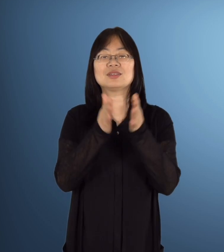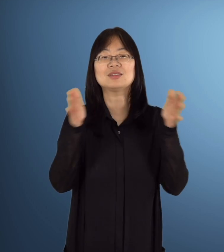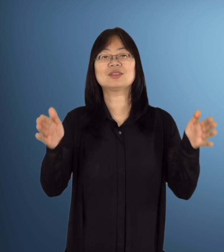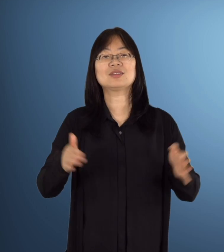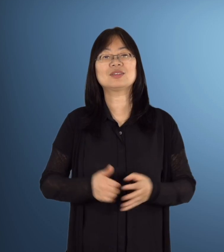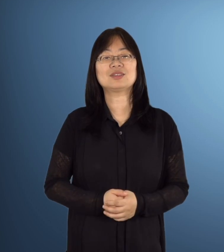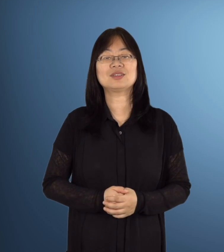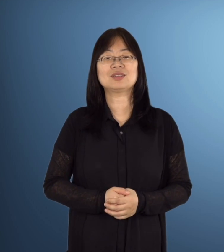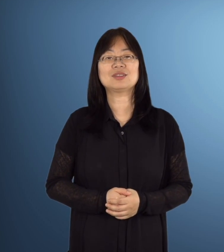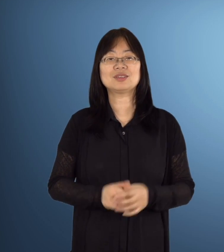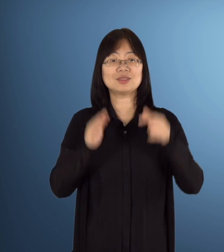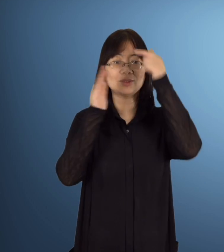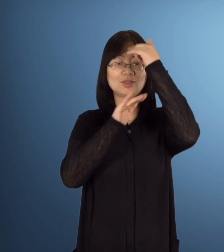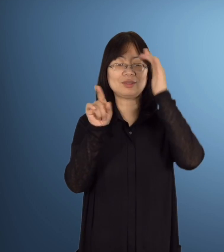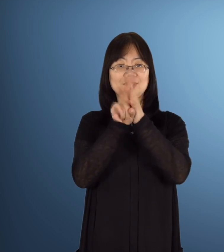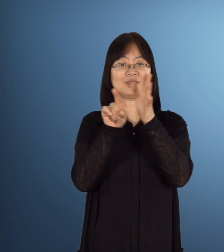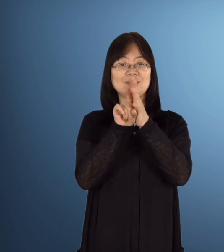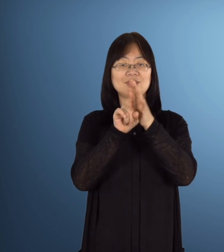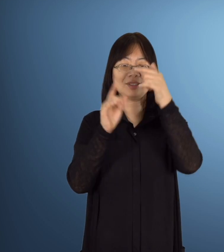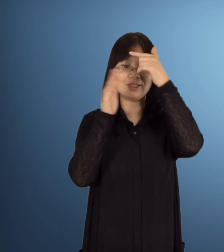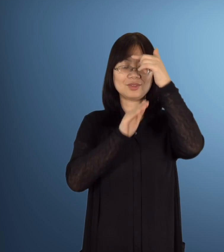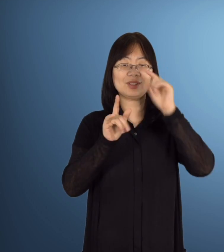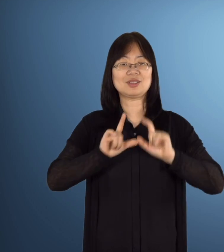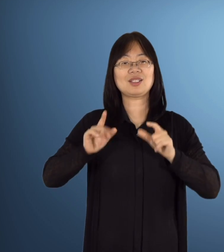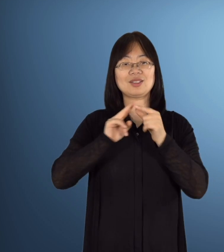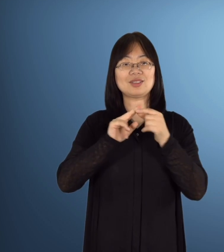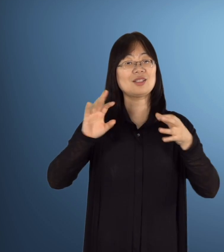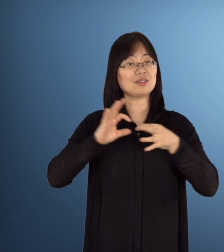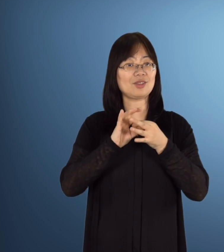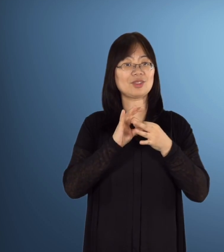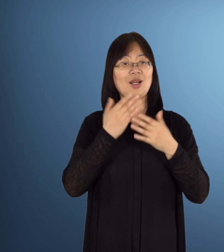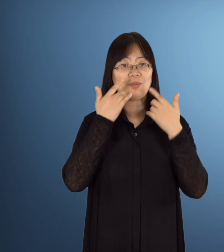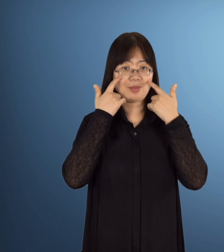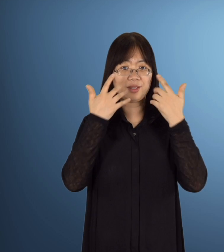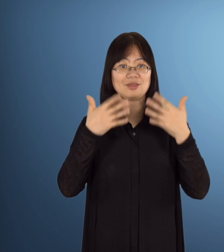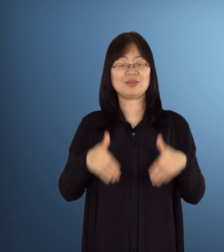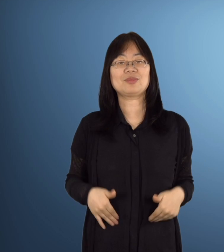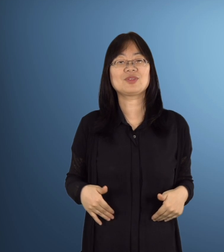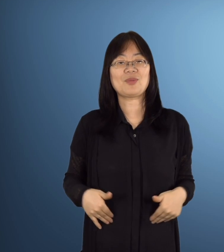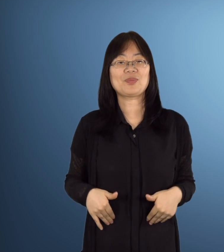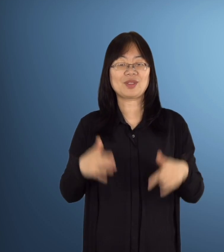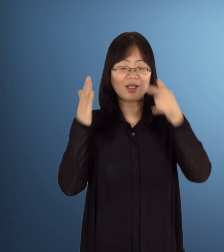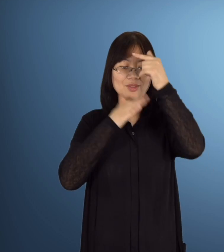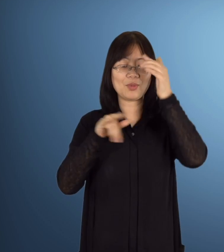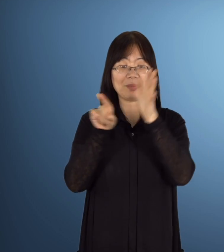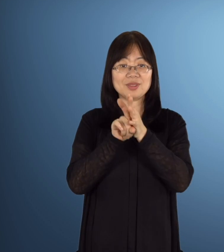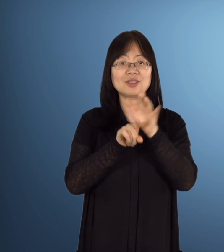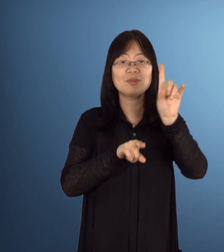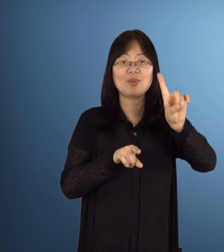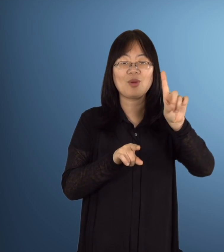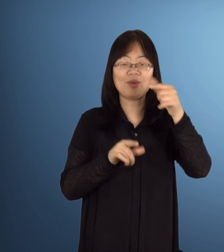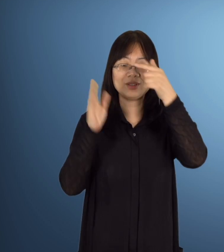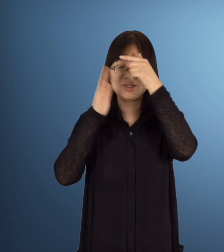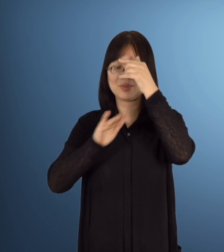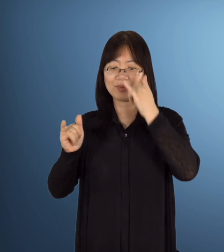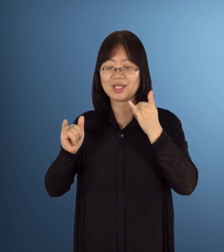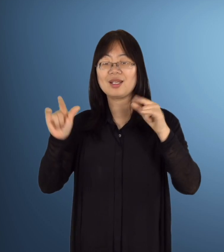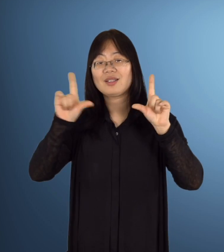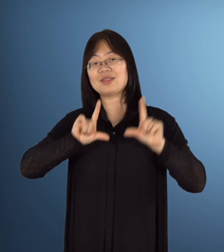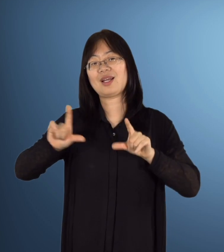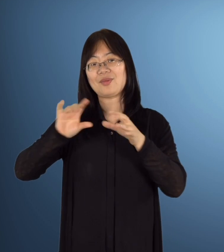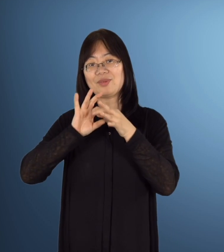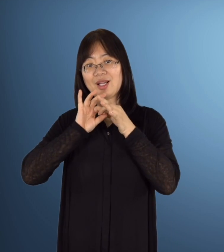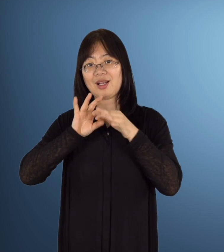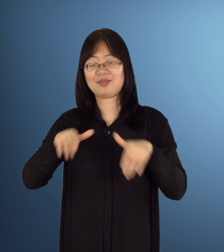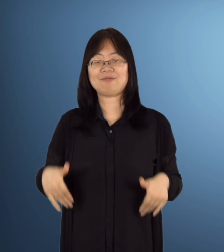시작. 성도의 믿음은 성도의 삶과 반드시 연결되어야 한다. 성도의 믿음은 성도의